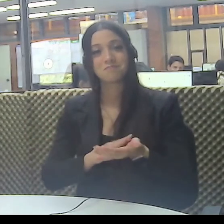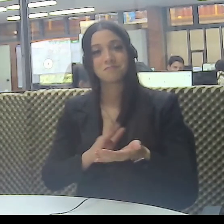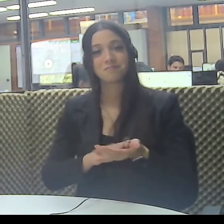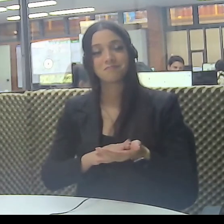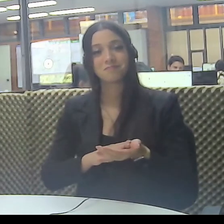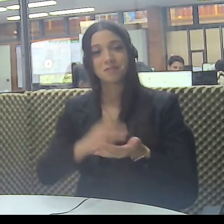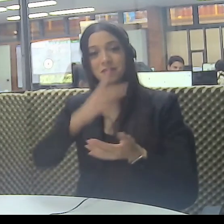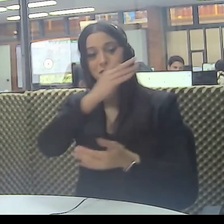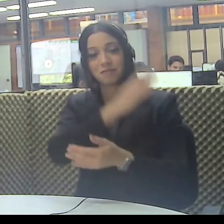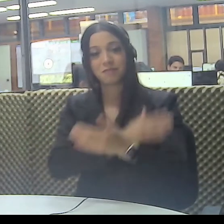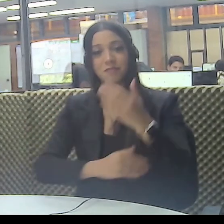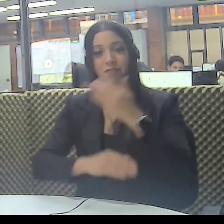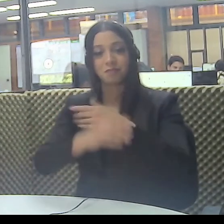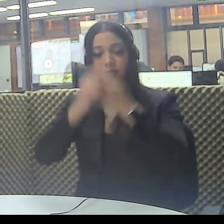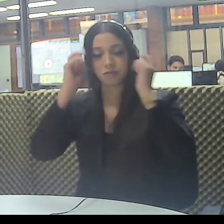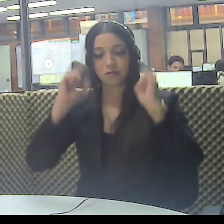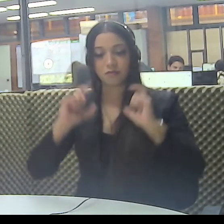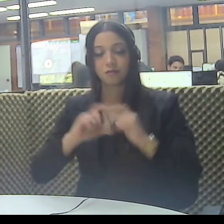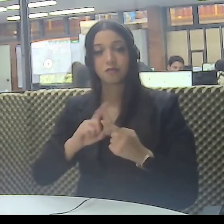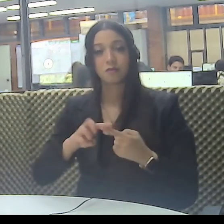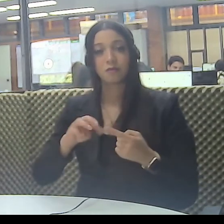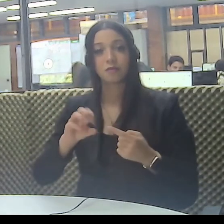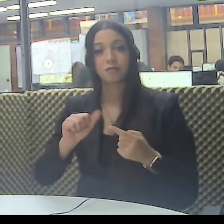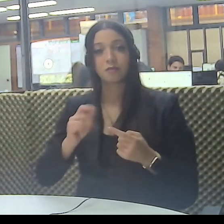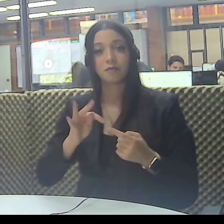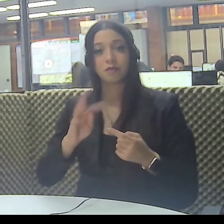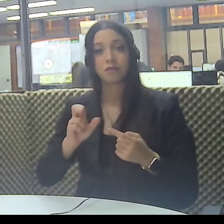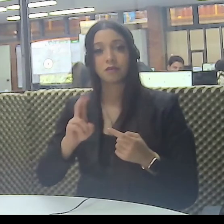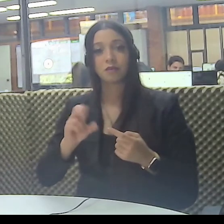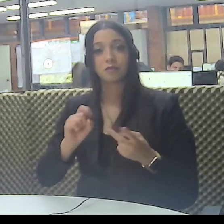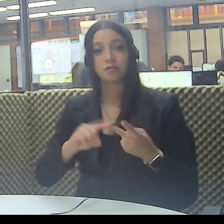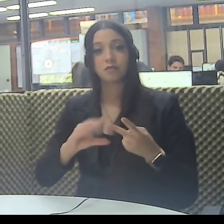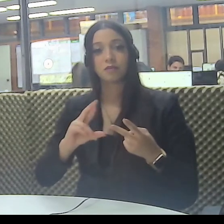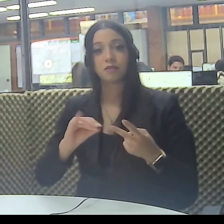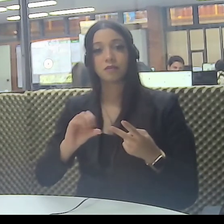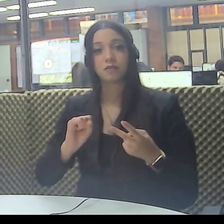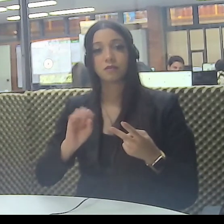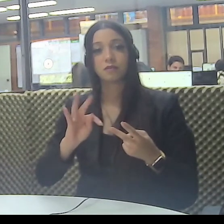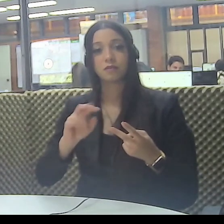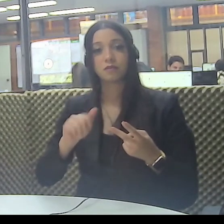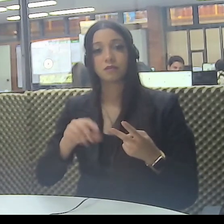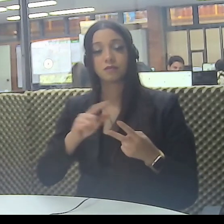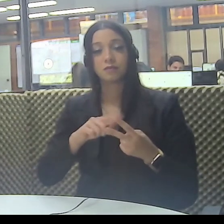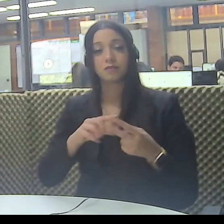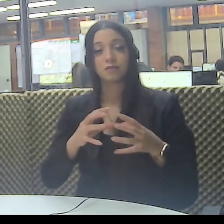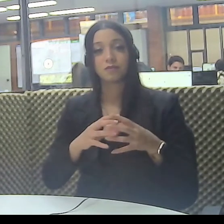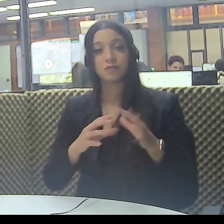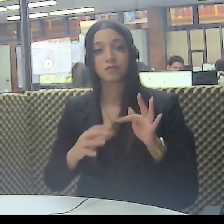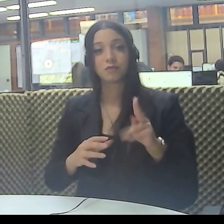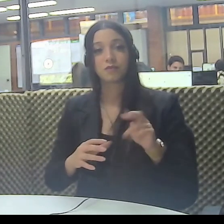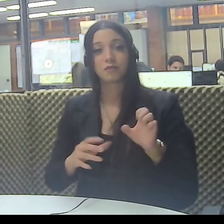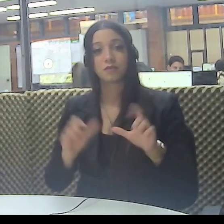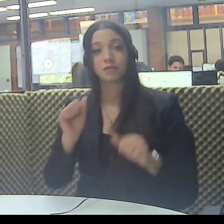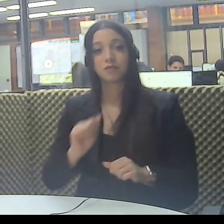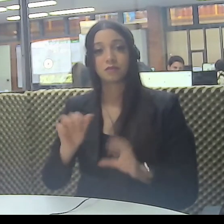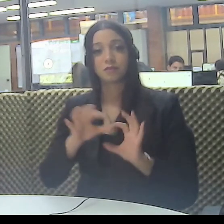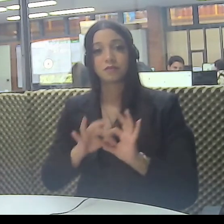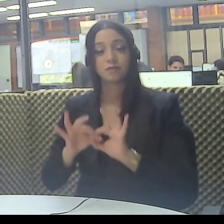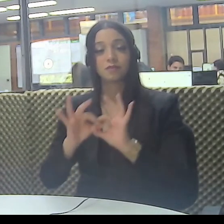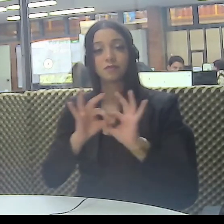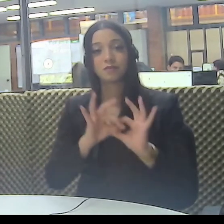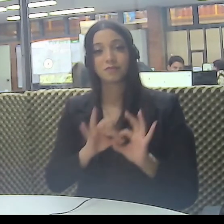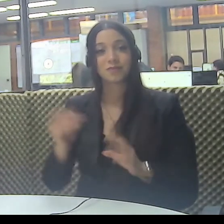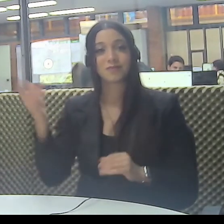aos para-atletas Matheus Carvalho e Cristiano Silva. Eles fazem parte da equipe da Futel com associações parceiras